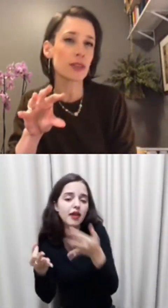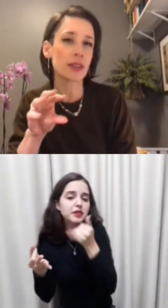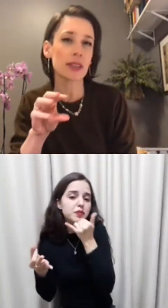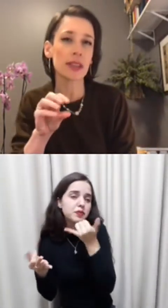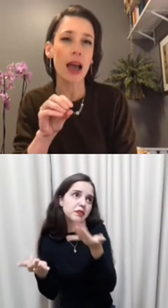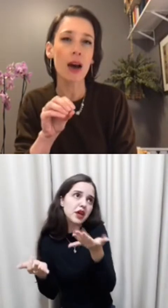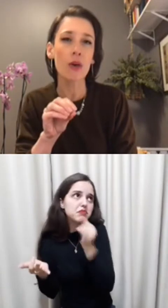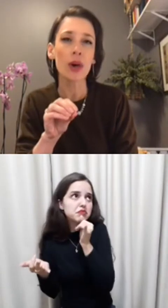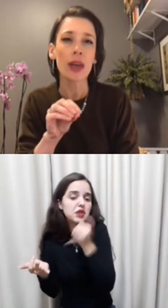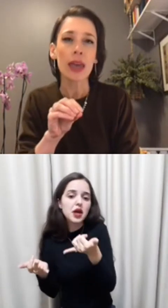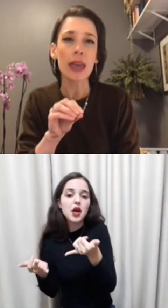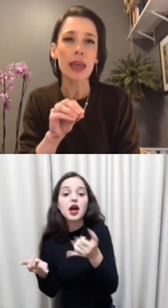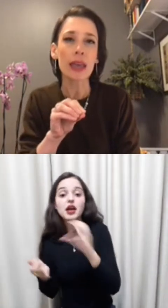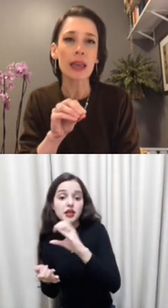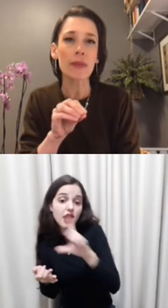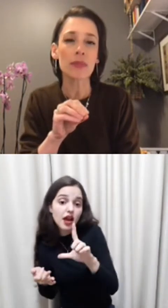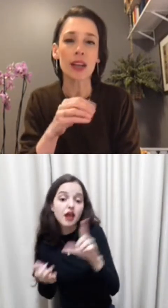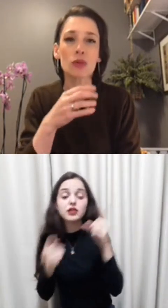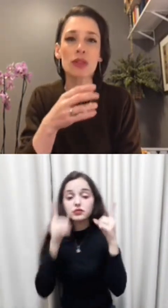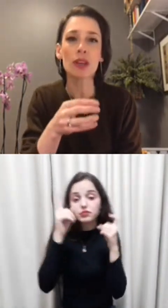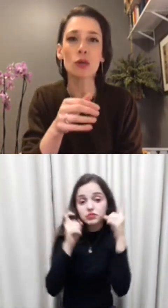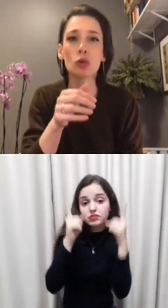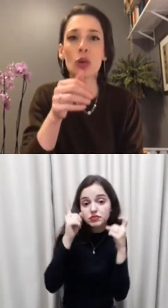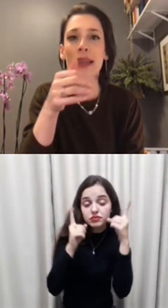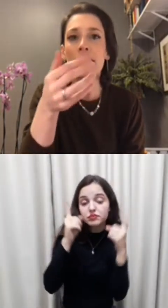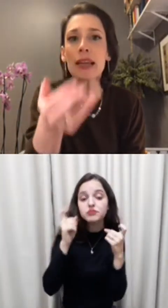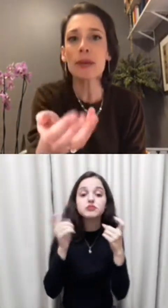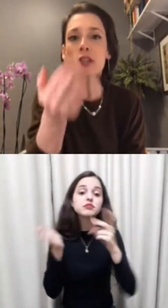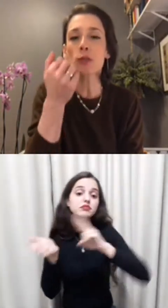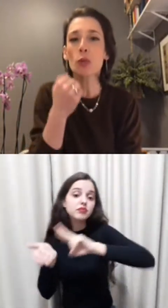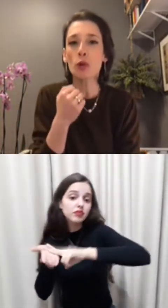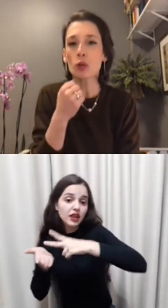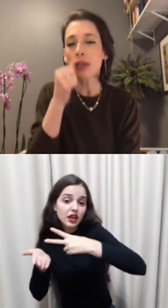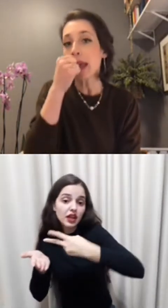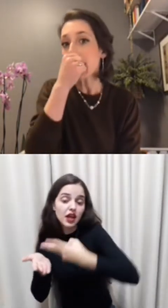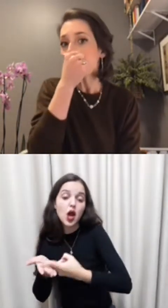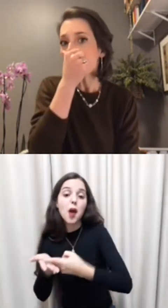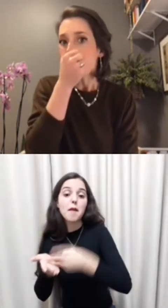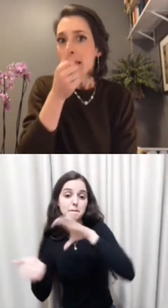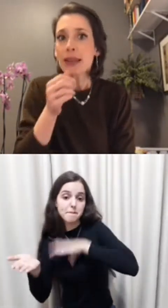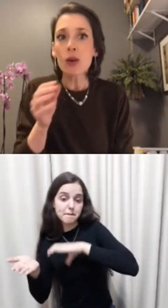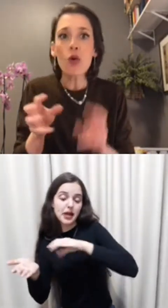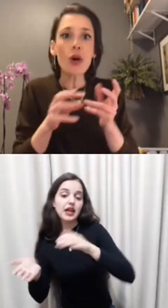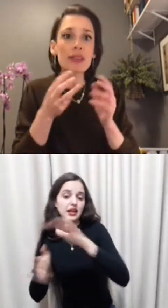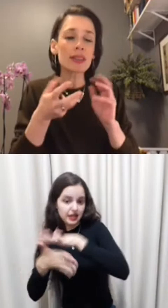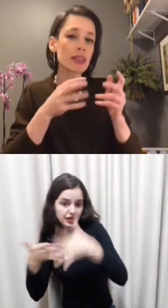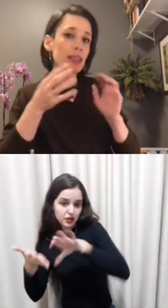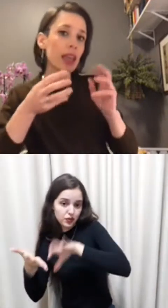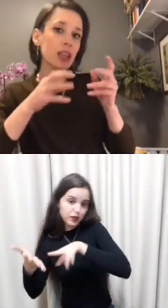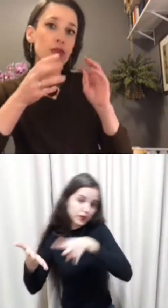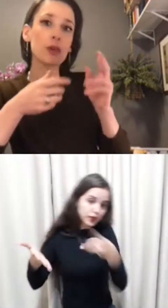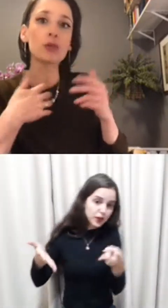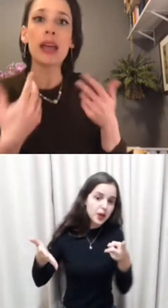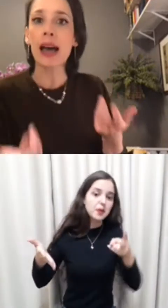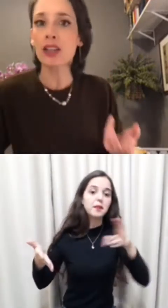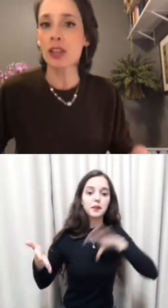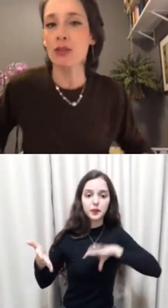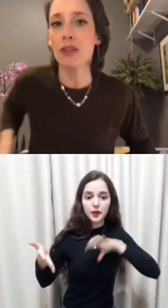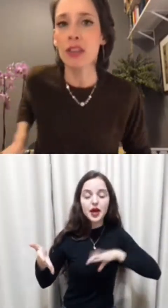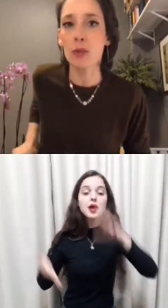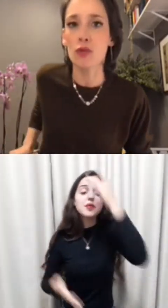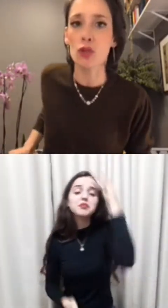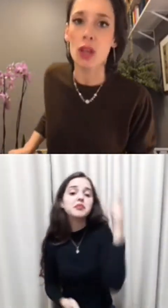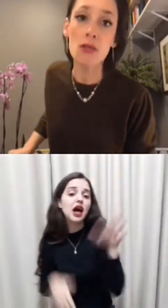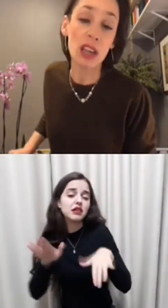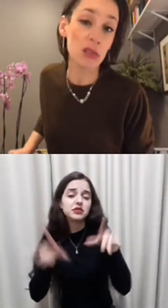expressão facial, em tradução da Libras para o português. Então, coisas que têm dificuldade na sua